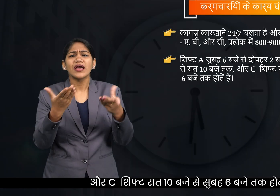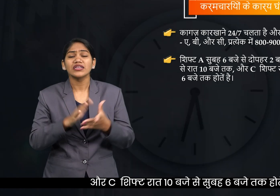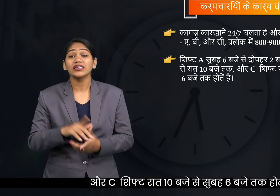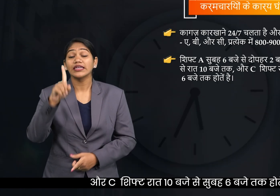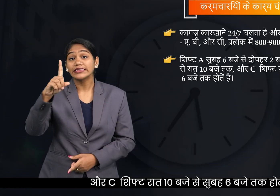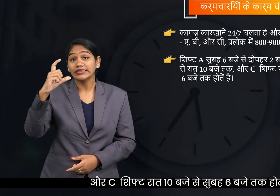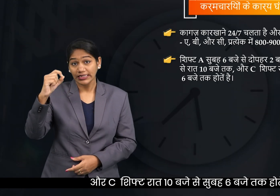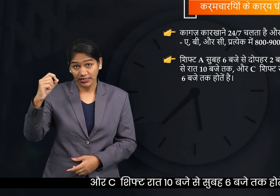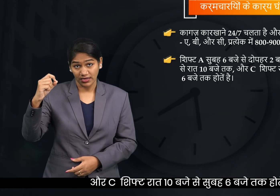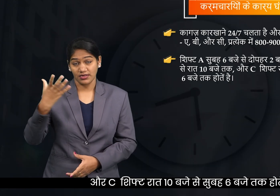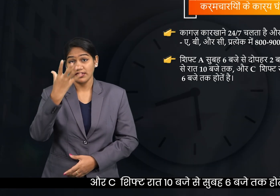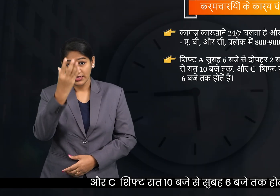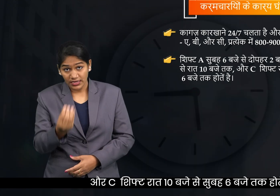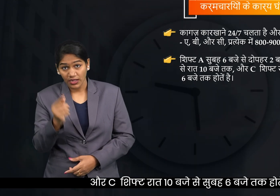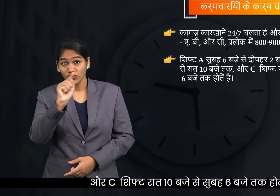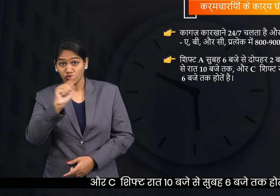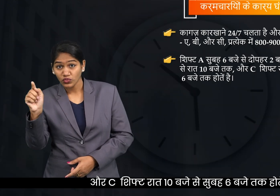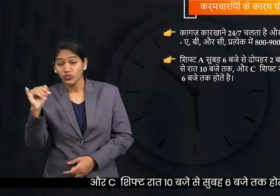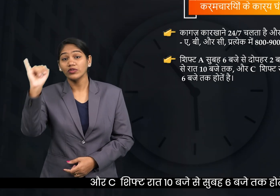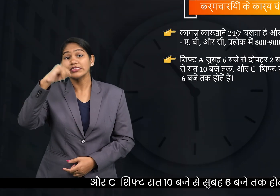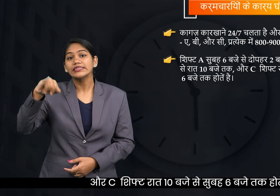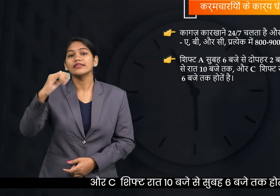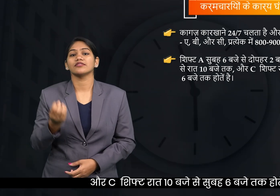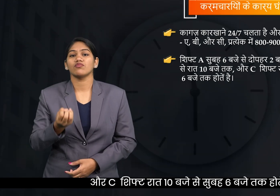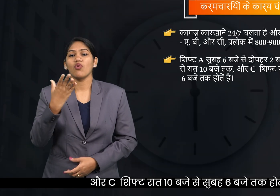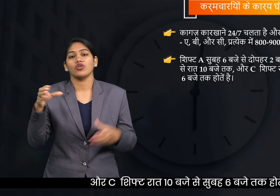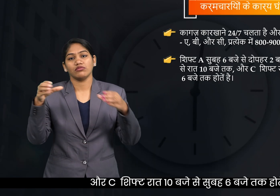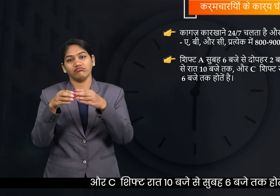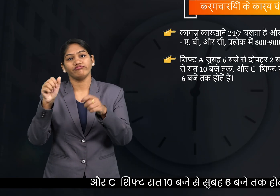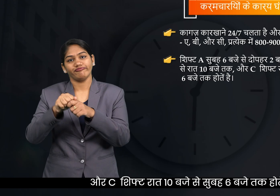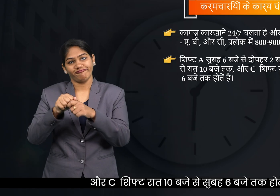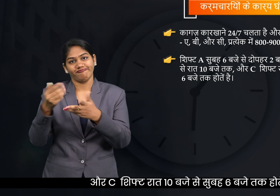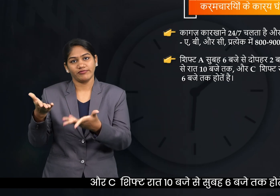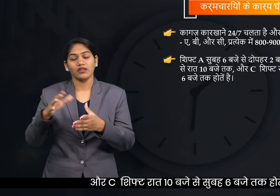रात 10 बजे से सुबह 6 बजे तक होते हैं।